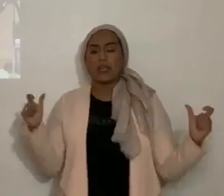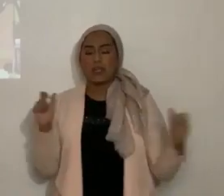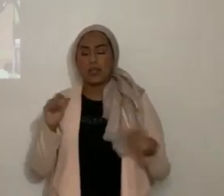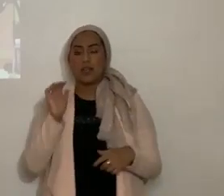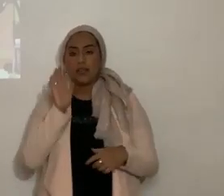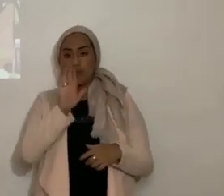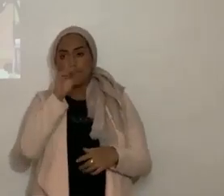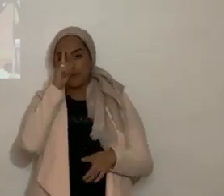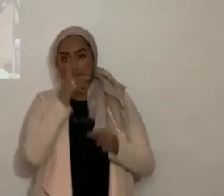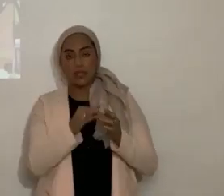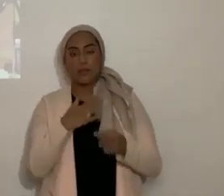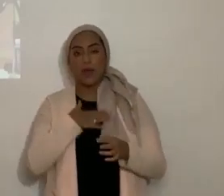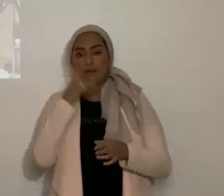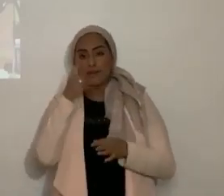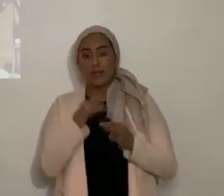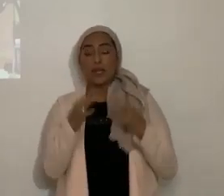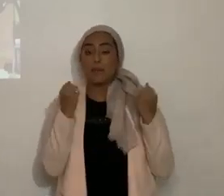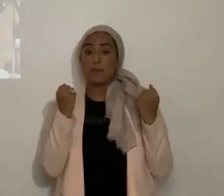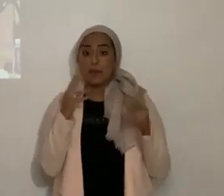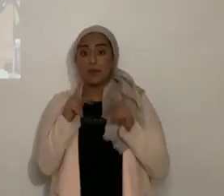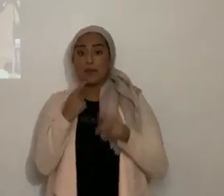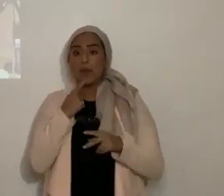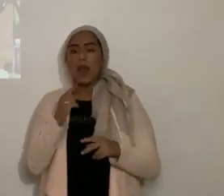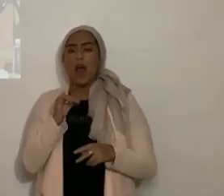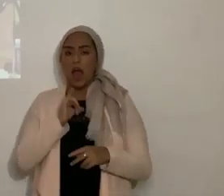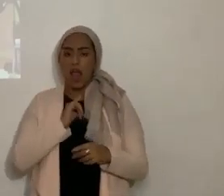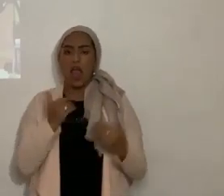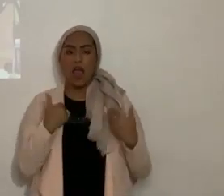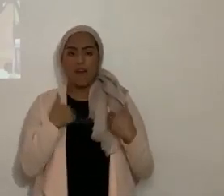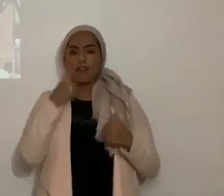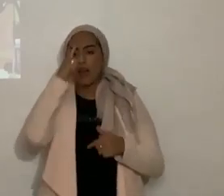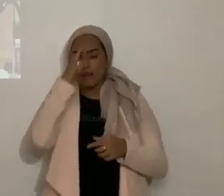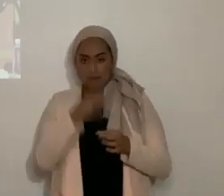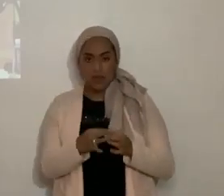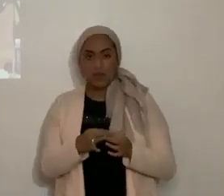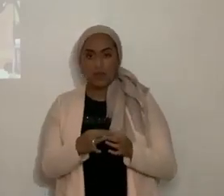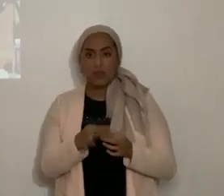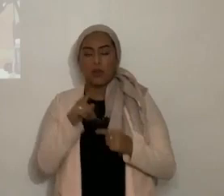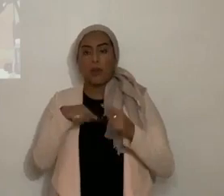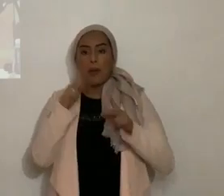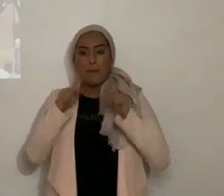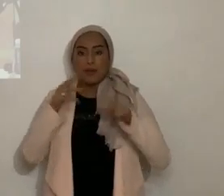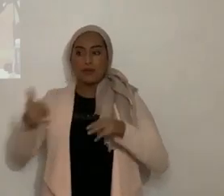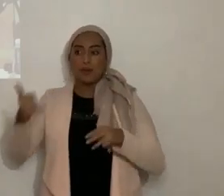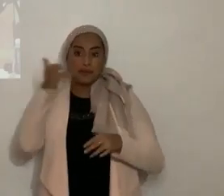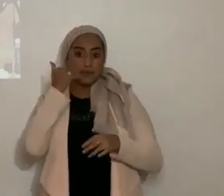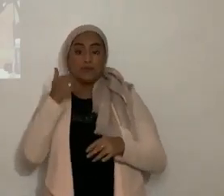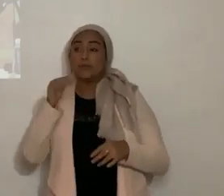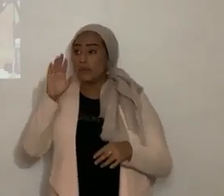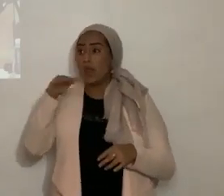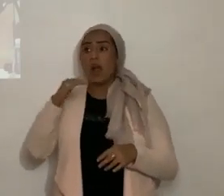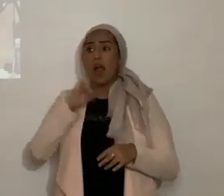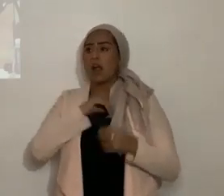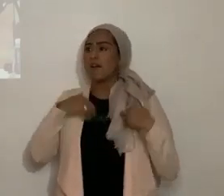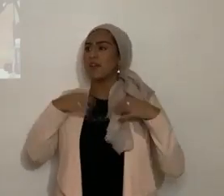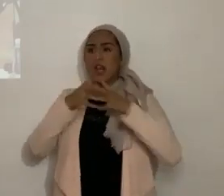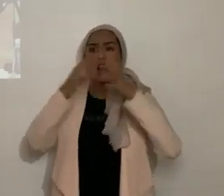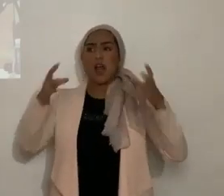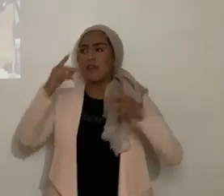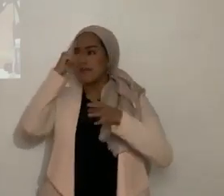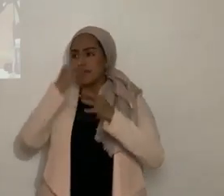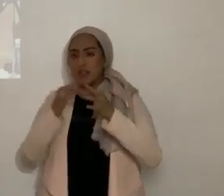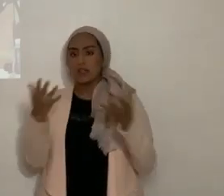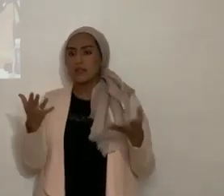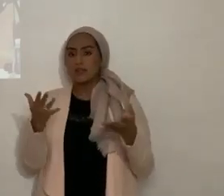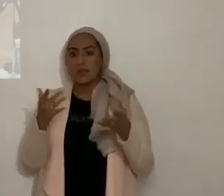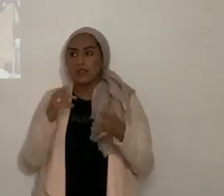fe? Muchos dicen: yo tengo fe, es que yo tengo fe. Cuando me han hablado aquí por teléfono, dicen: yo tengo mucha fe, pero no